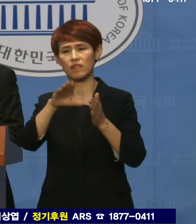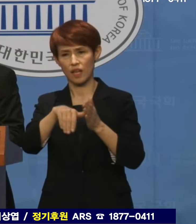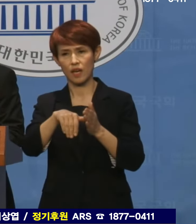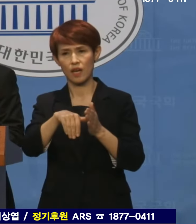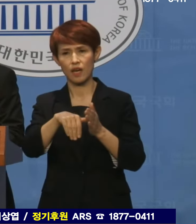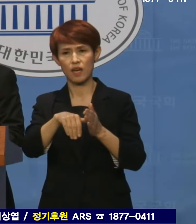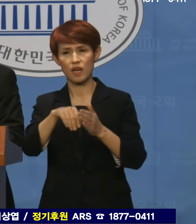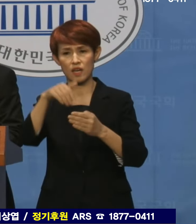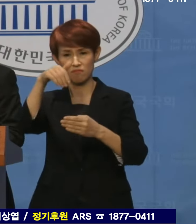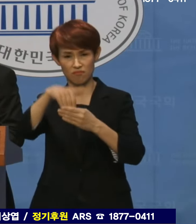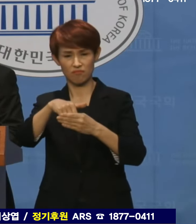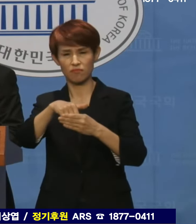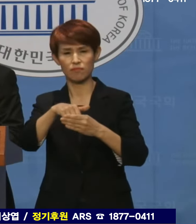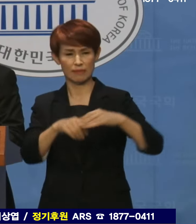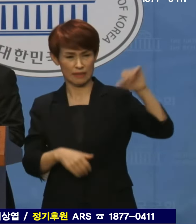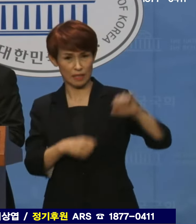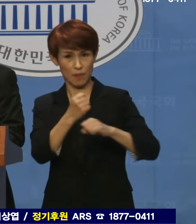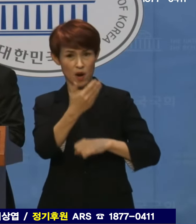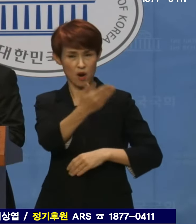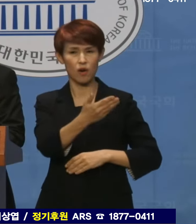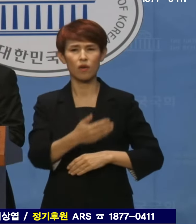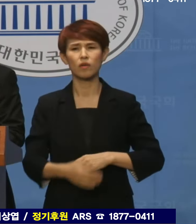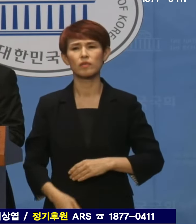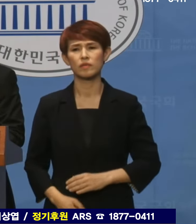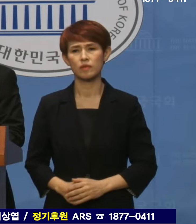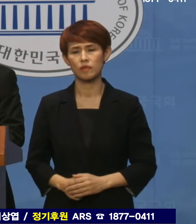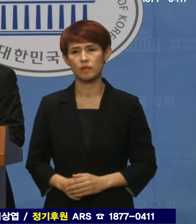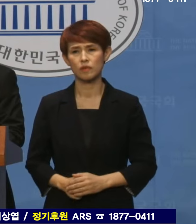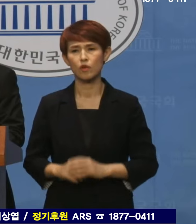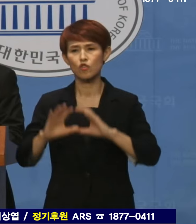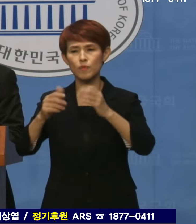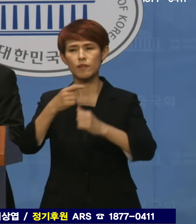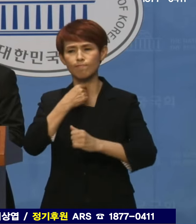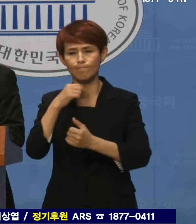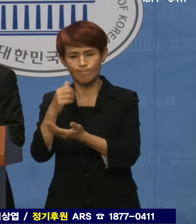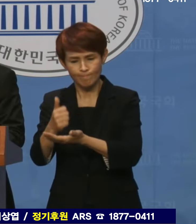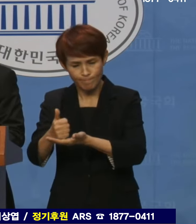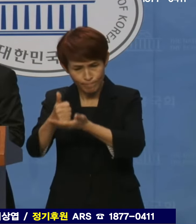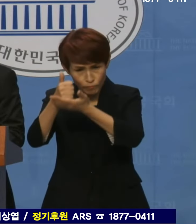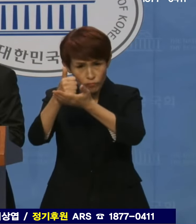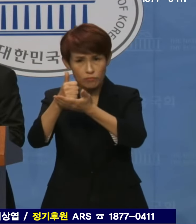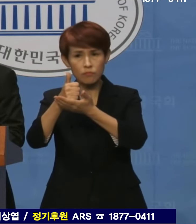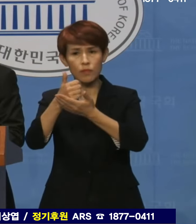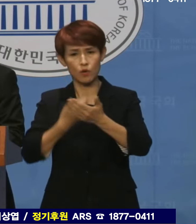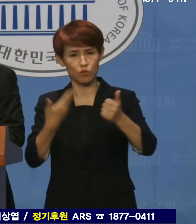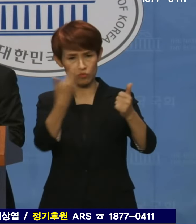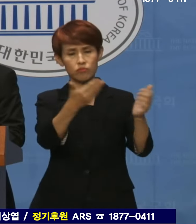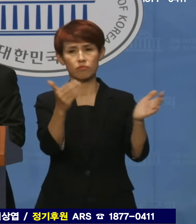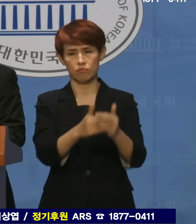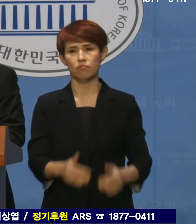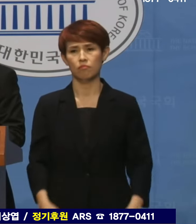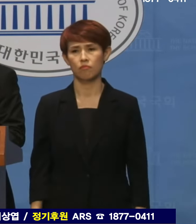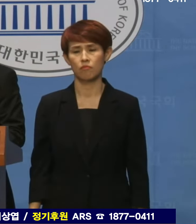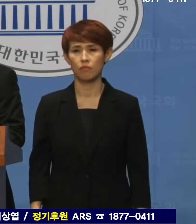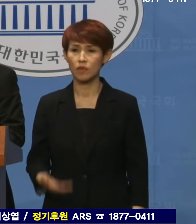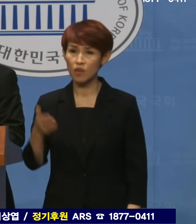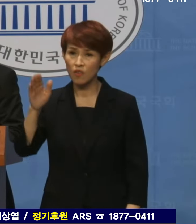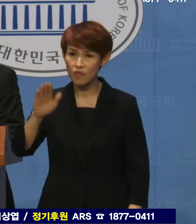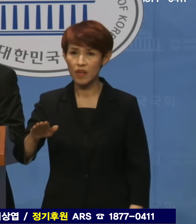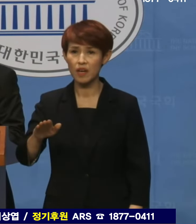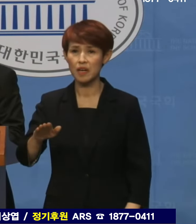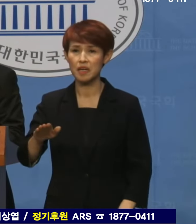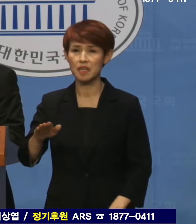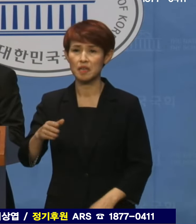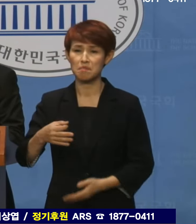것은 여당이 용산의 거수기에서 벗어나 국민의 뜻을 받들라는 것이었습니다. 그런데